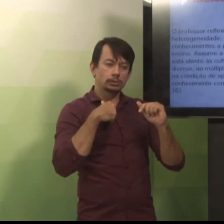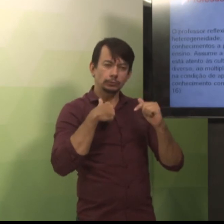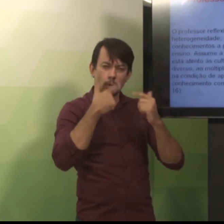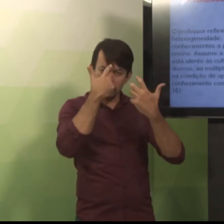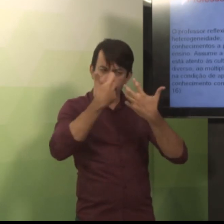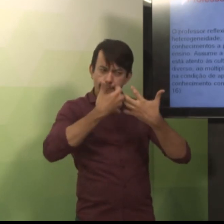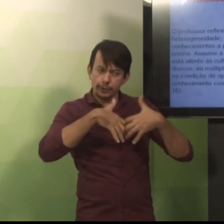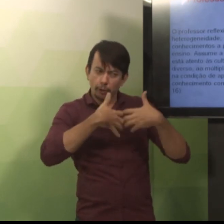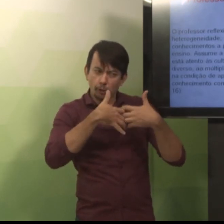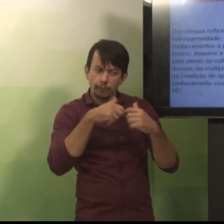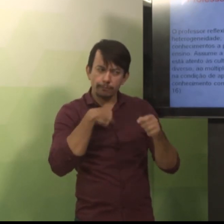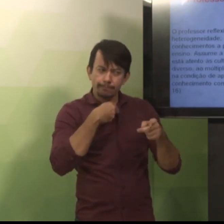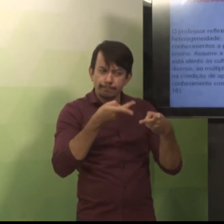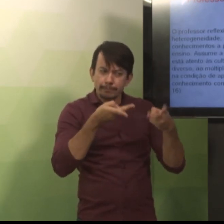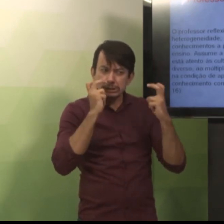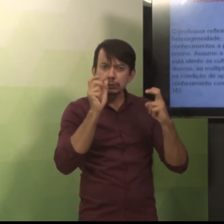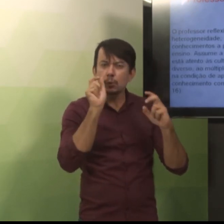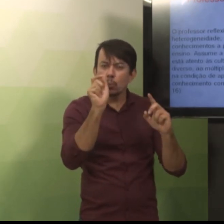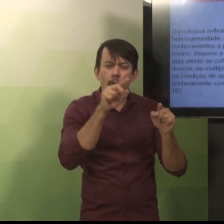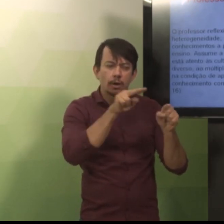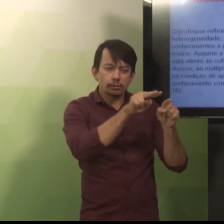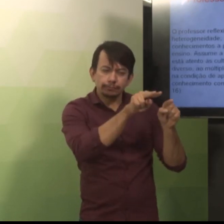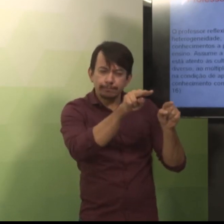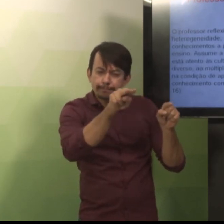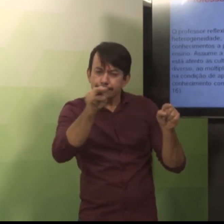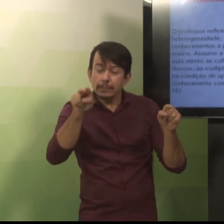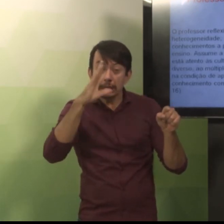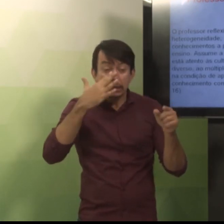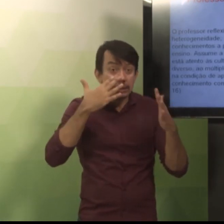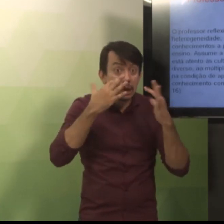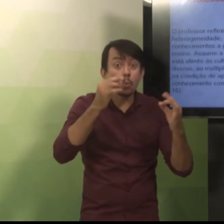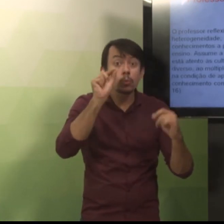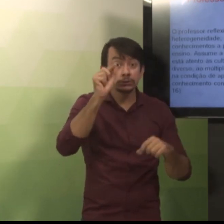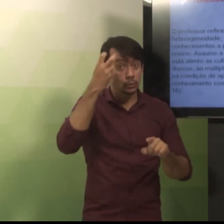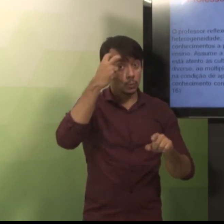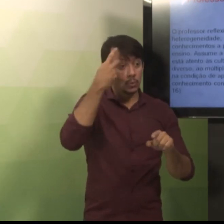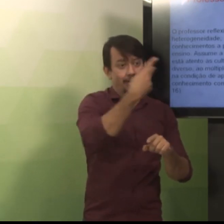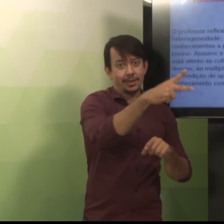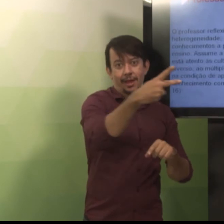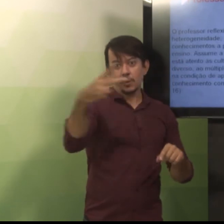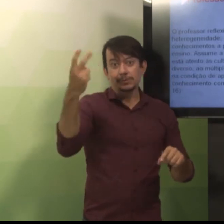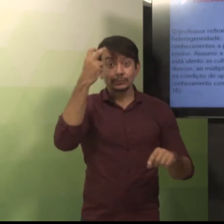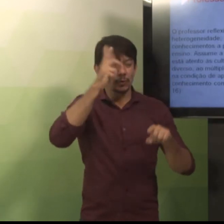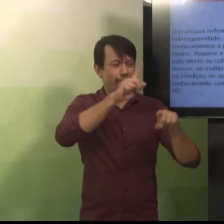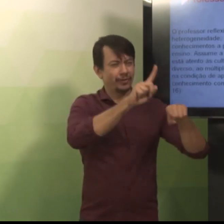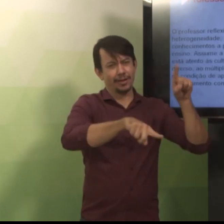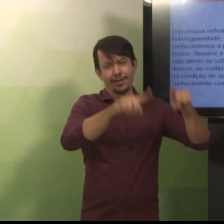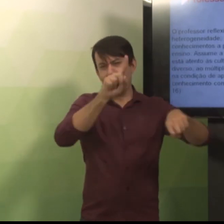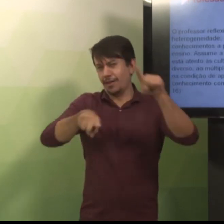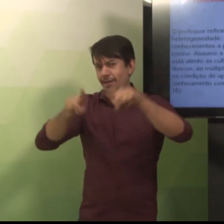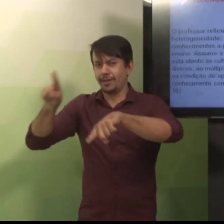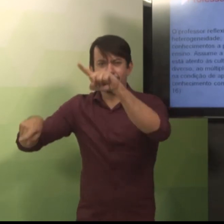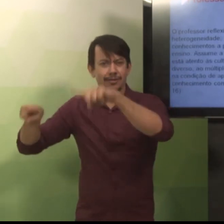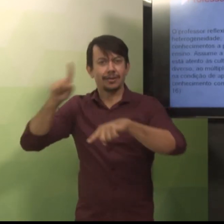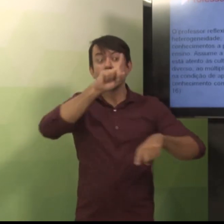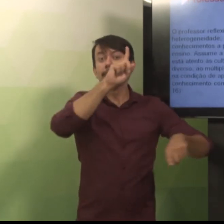essas especificidades. Eu preciso refletir sobre isso, eu tenho que perceber a variação